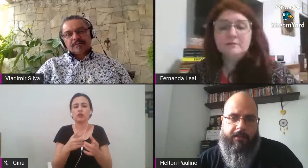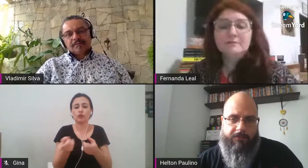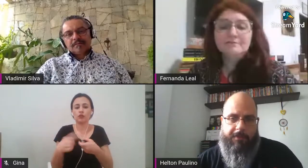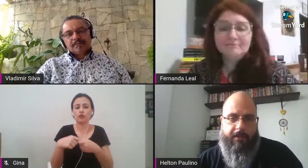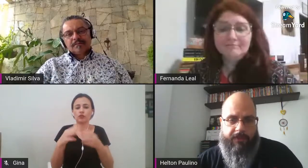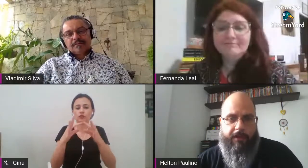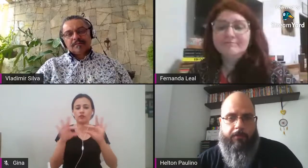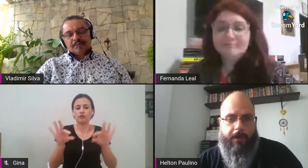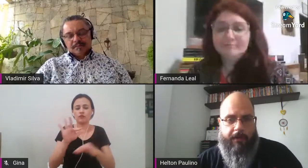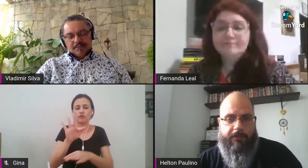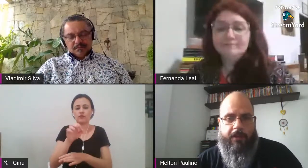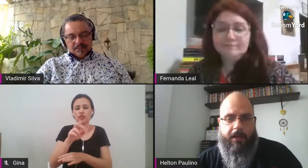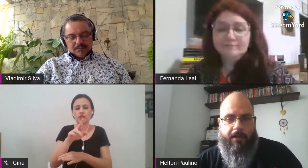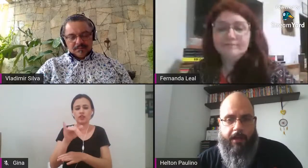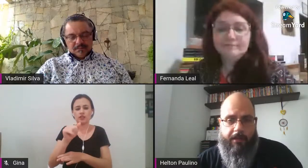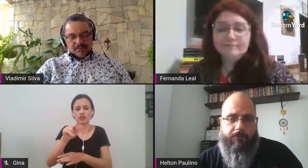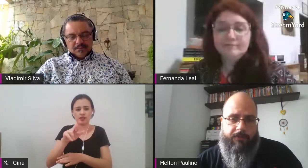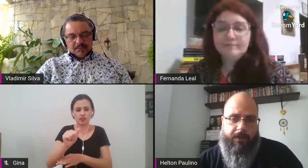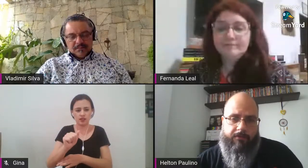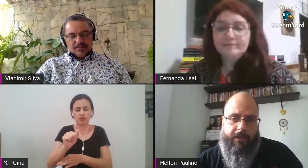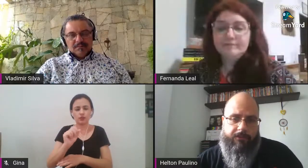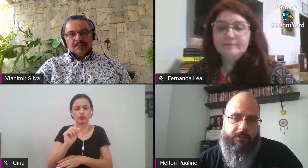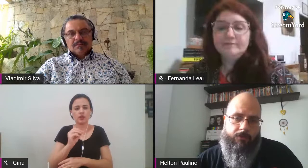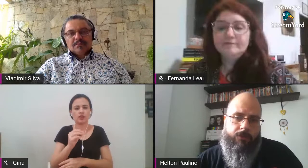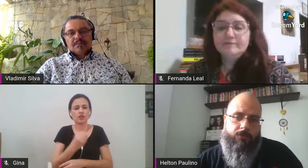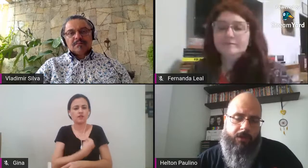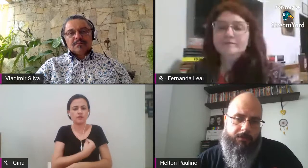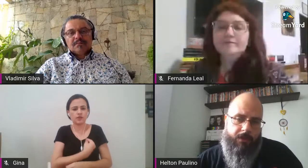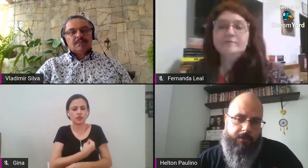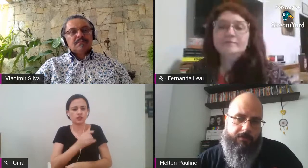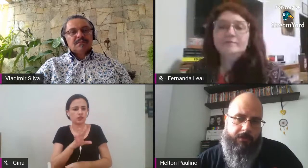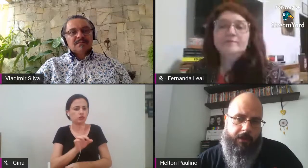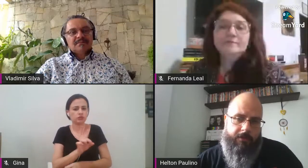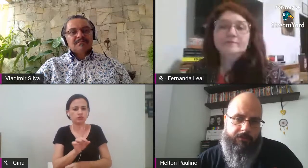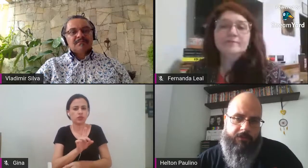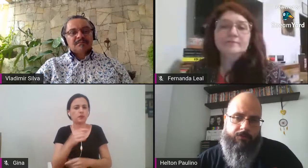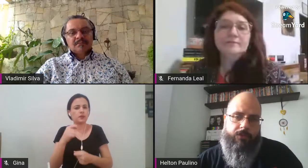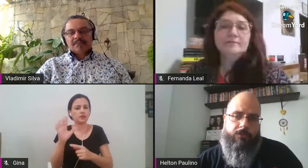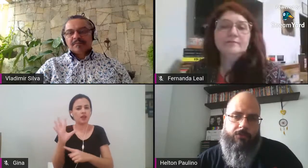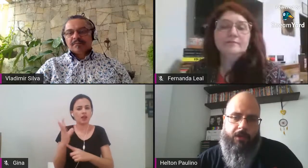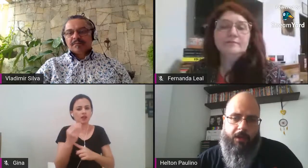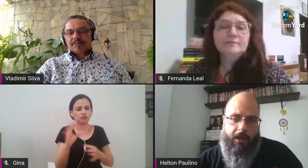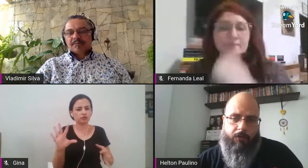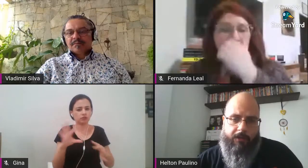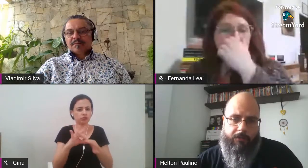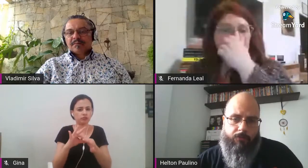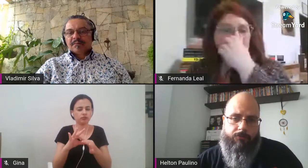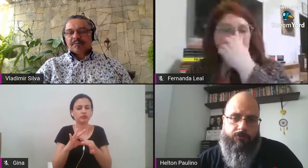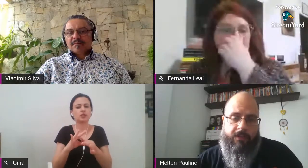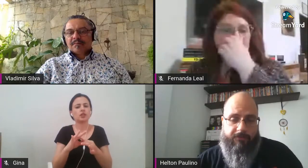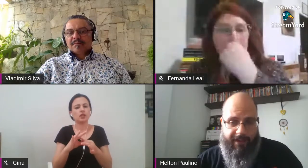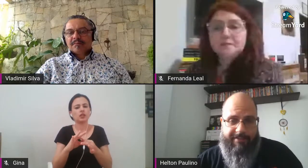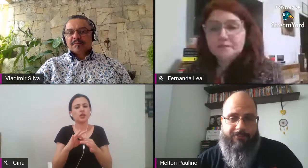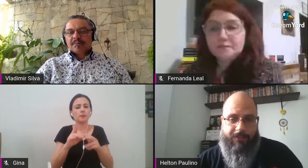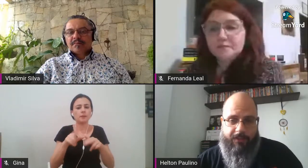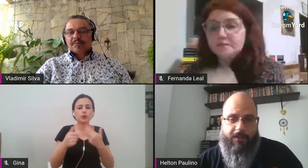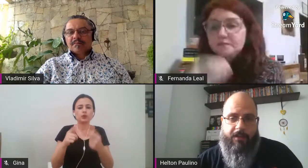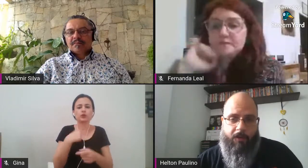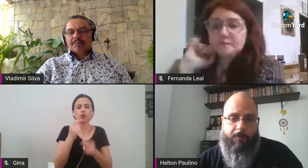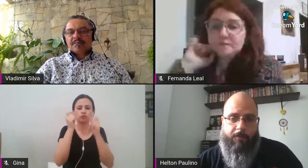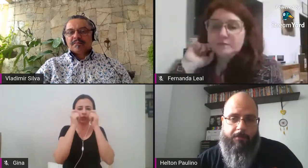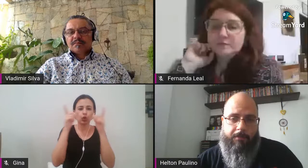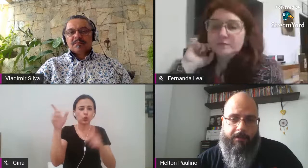A arte existe porque a vida não basta, e é isso que faz com que a gente continue caminhando, é o que a gente continue acordando todos os dias, vai